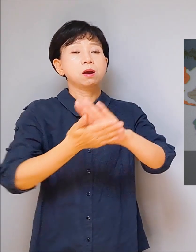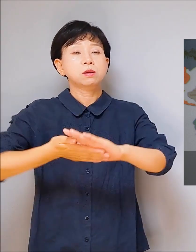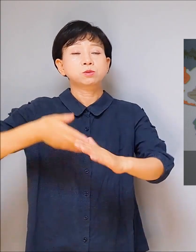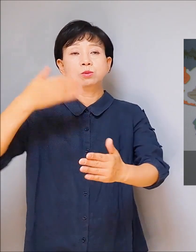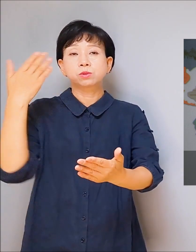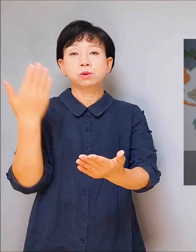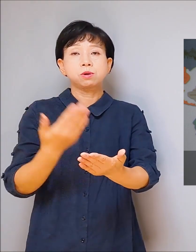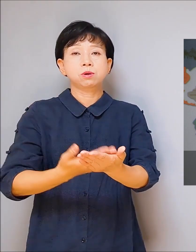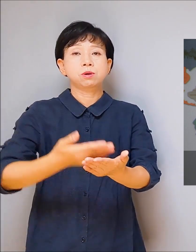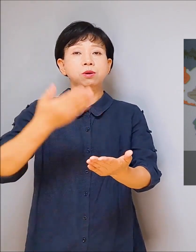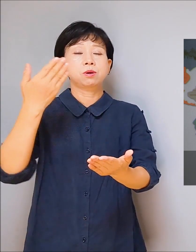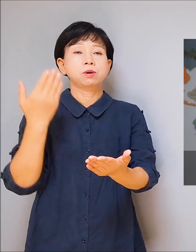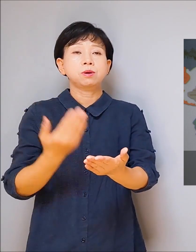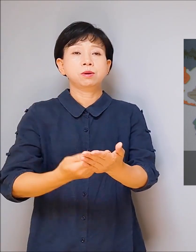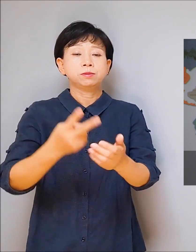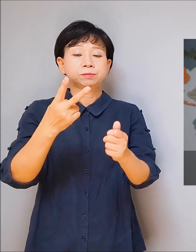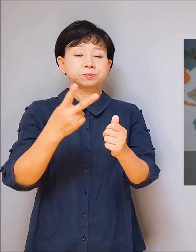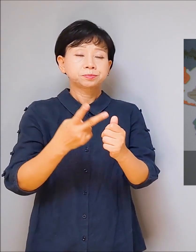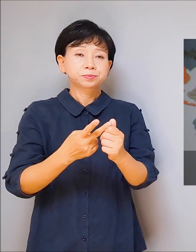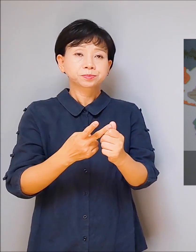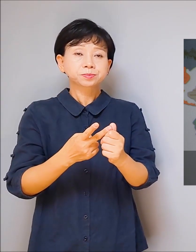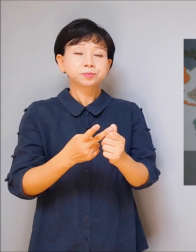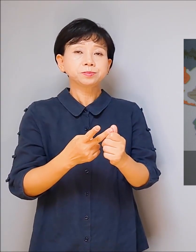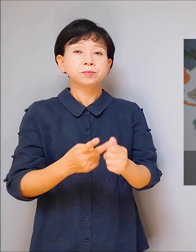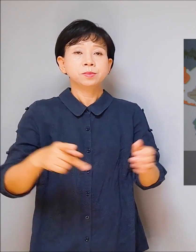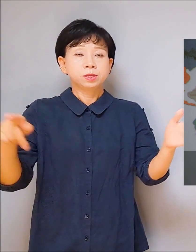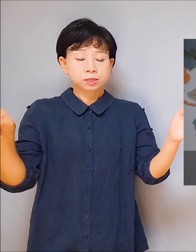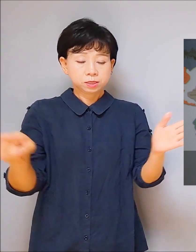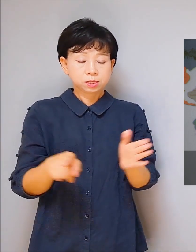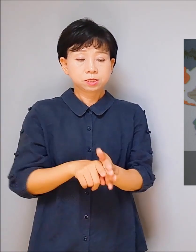우리 2절 하겠습니다. 신실하게